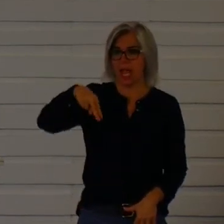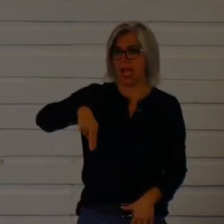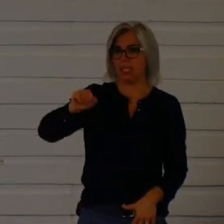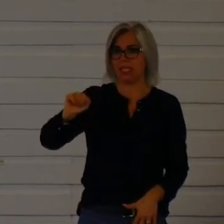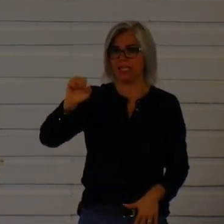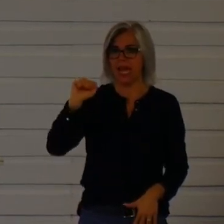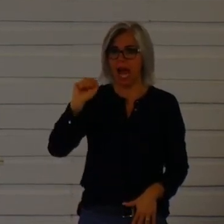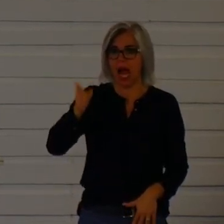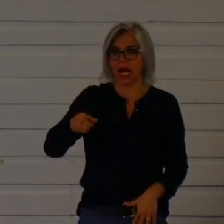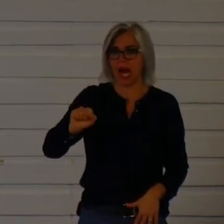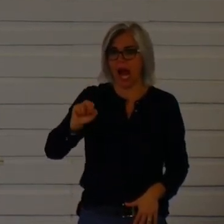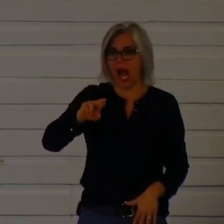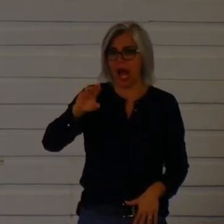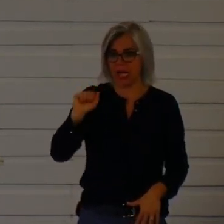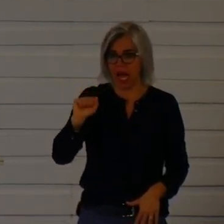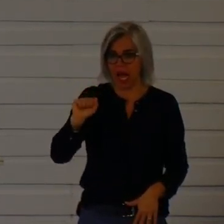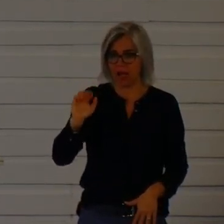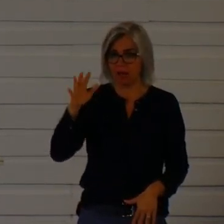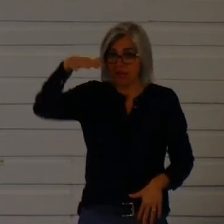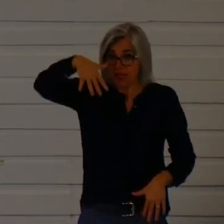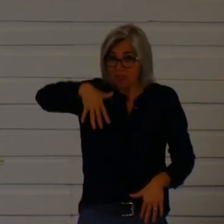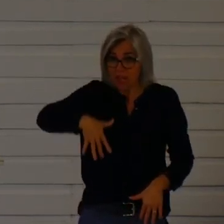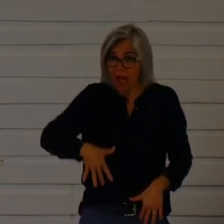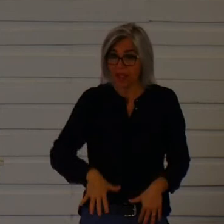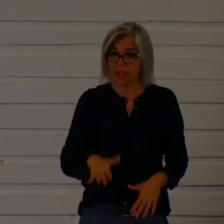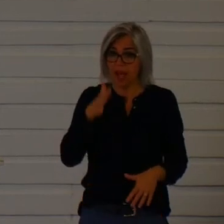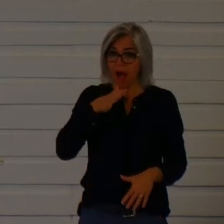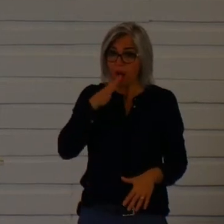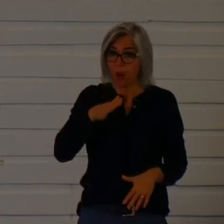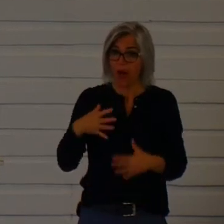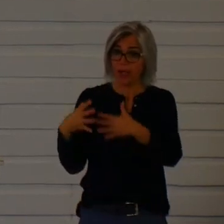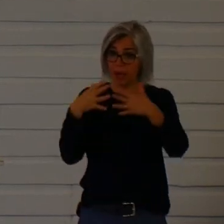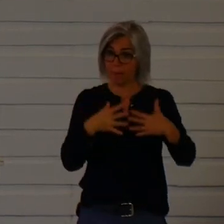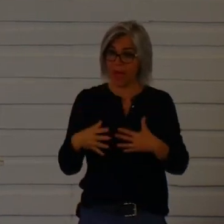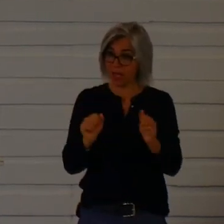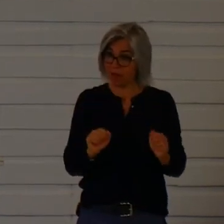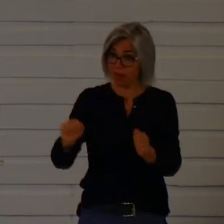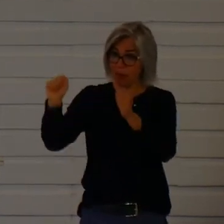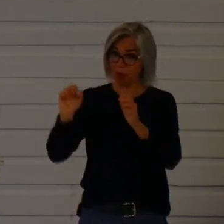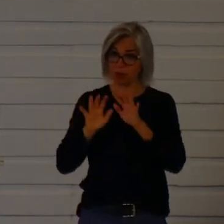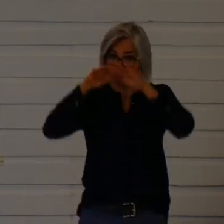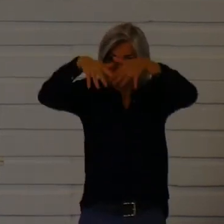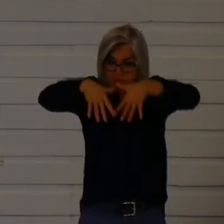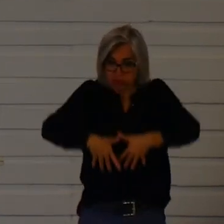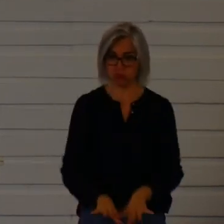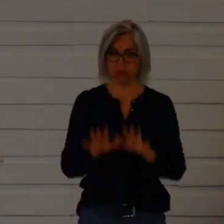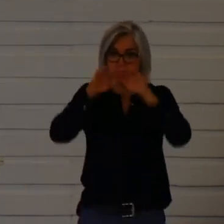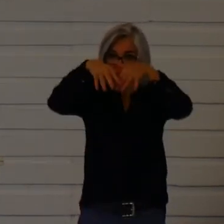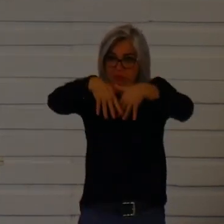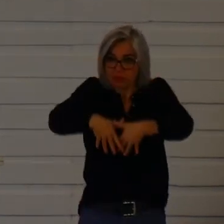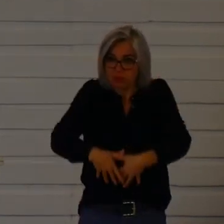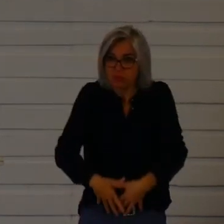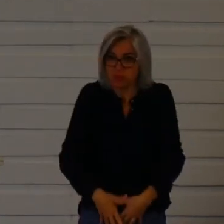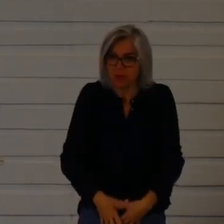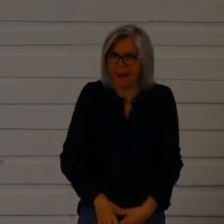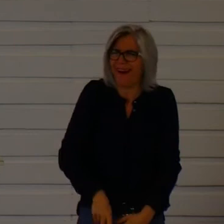cosa bella è che abbiamo visto che uno si è buttato giù, perché poi c'era scritto sotto, uno si era buttato giù dentro a una botte, è uscito vivo, non è morto, dopo è